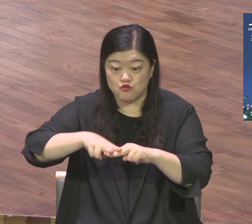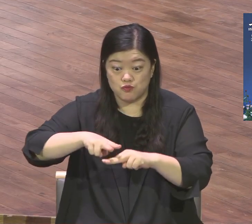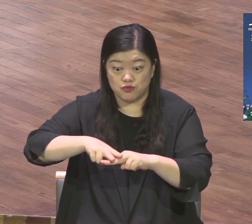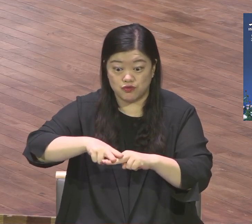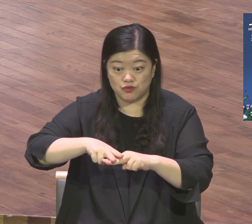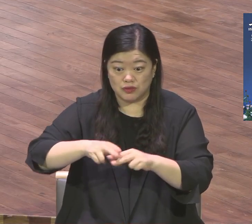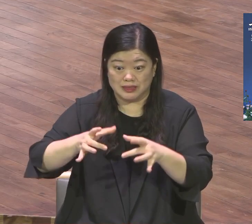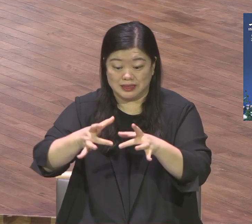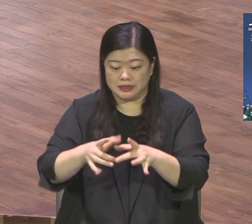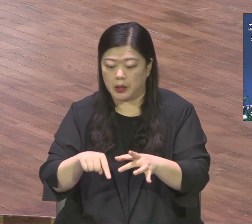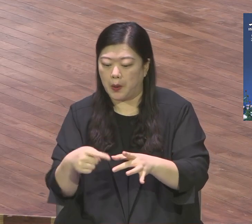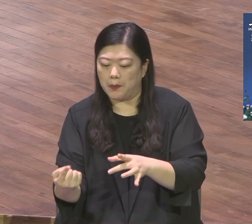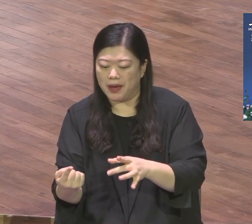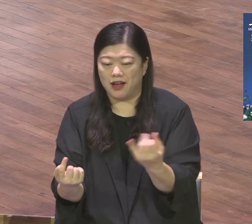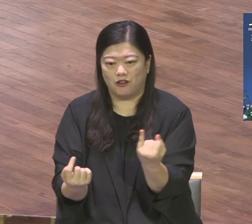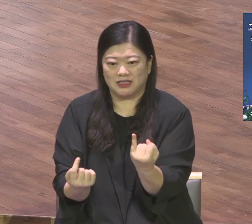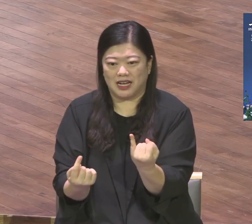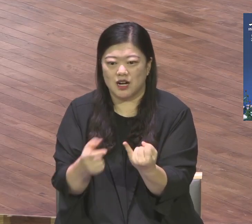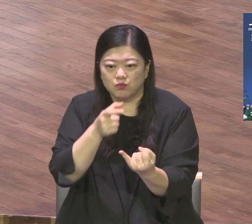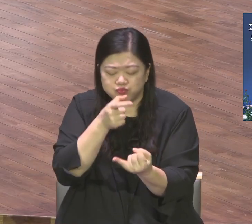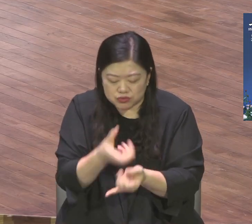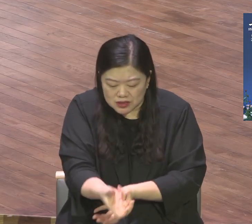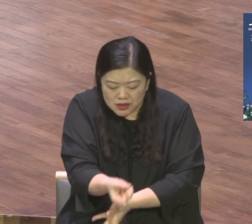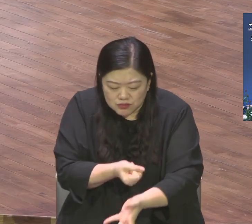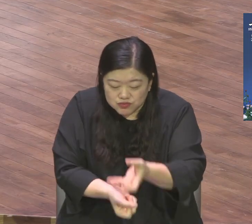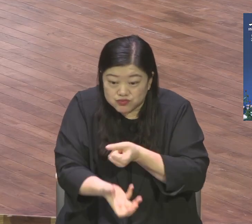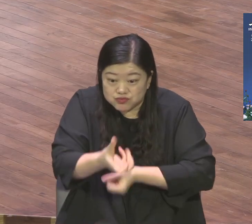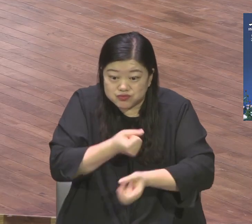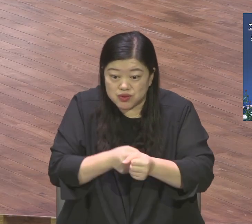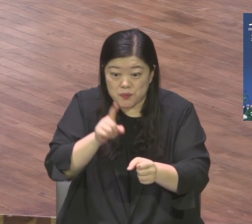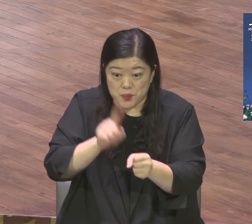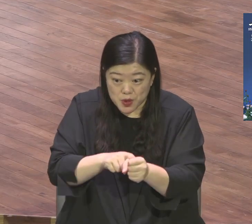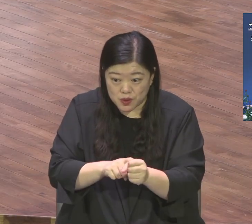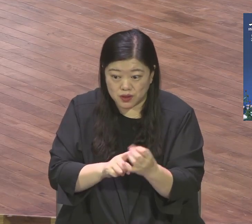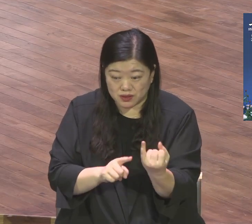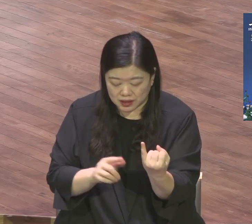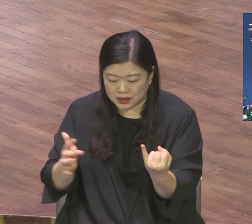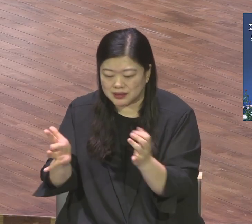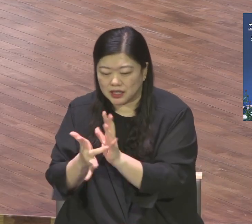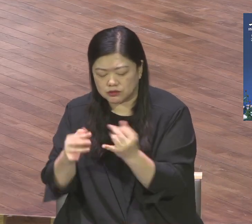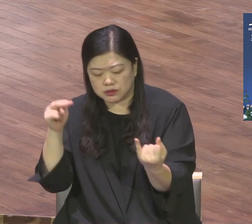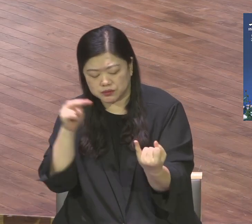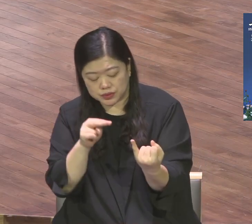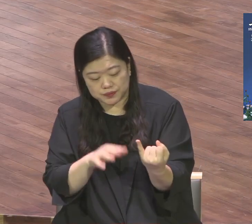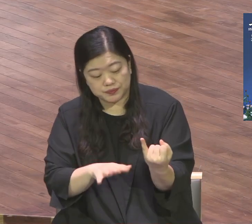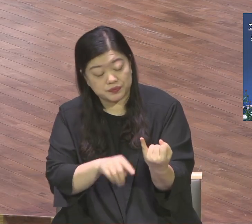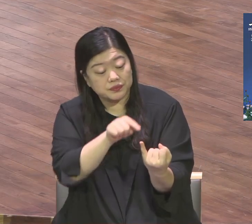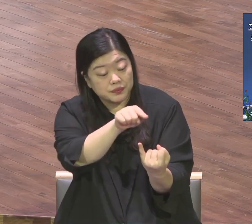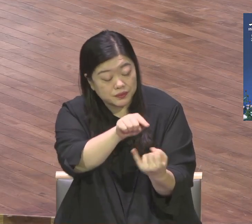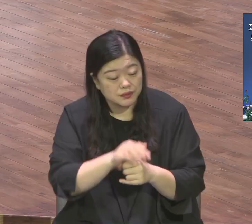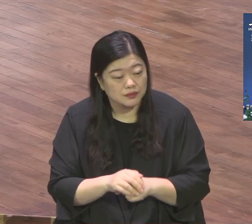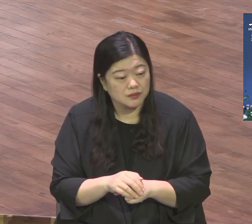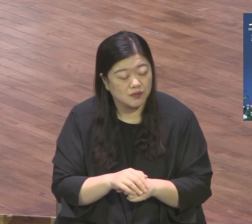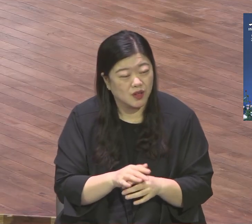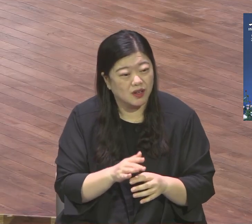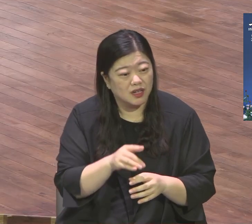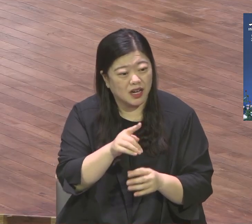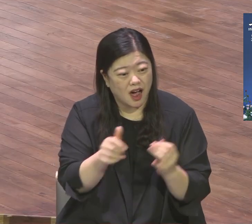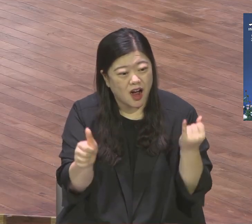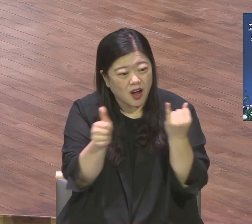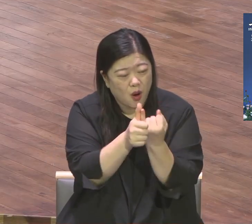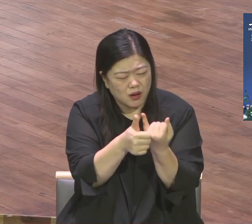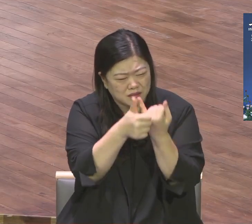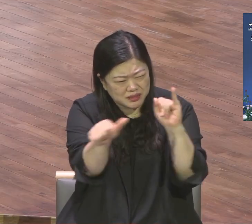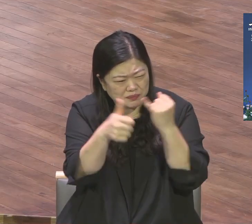맞다. 과거 다 알지. 그 영원한 생명. 너가 주는 물은 다시 목마르. 내가 주는 물은